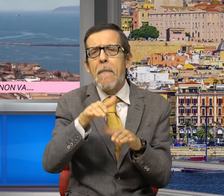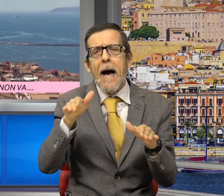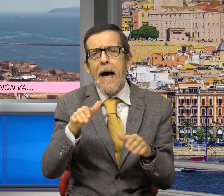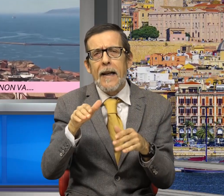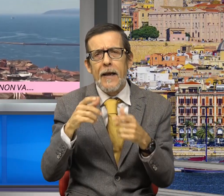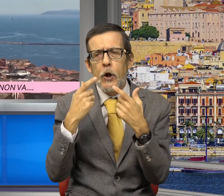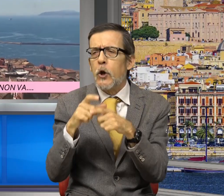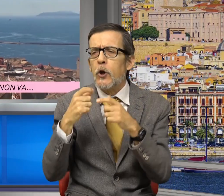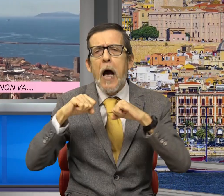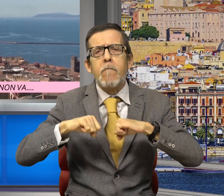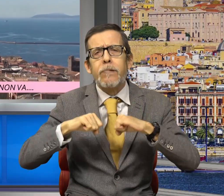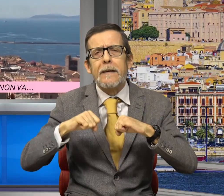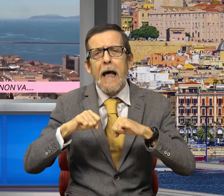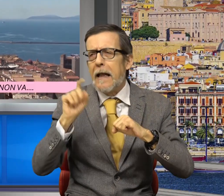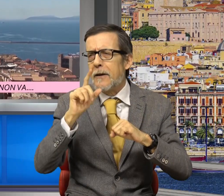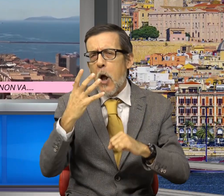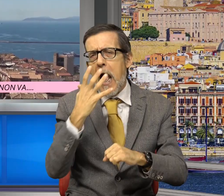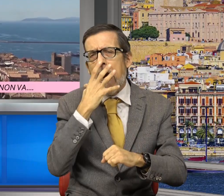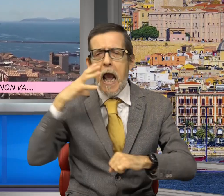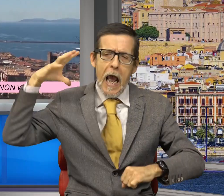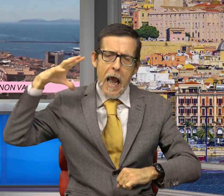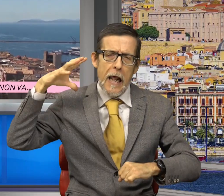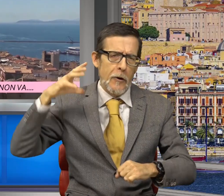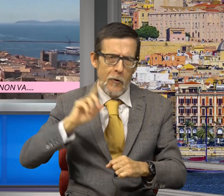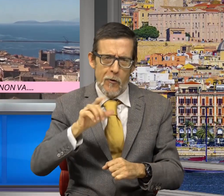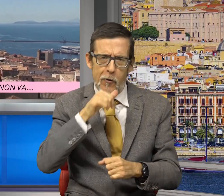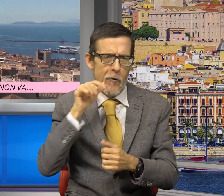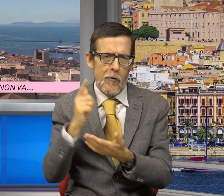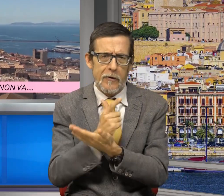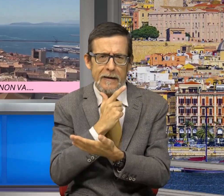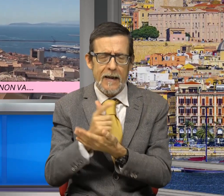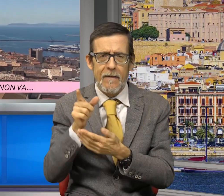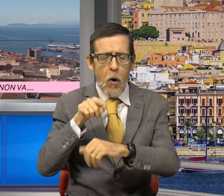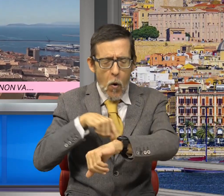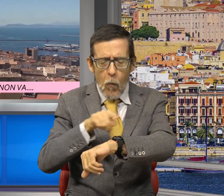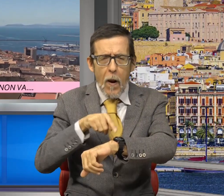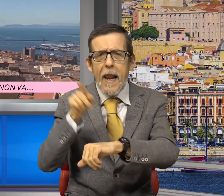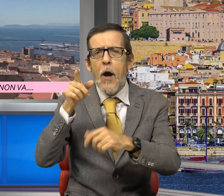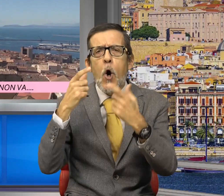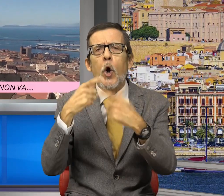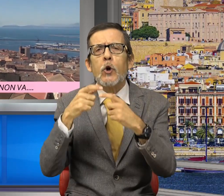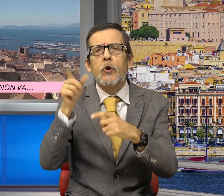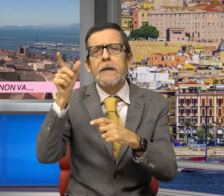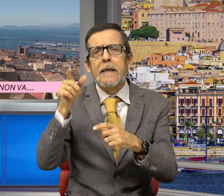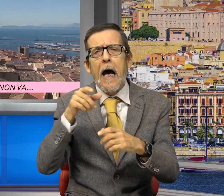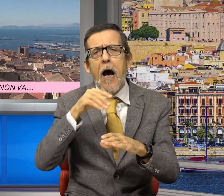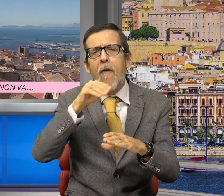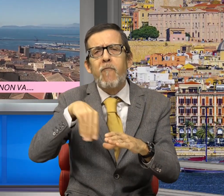sfidare le alte temperature. Tutti abbiamo notato che in quelle ore la città è praticamente, giustamente, deserta. In altre